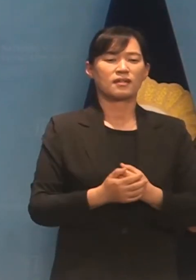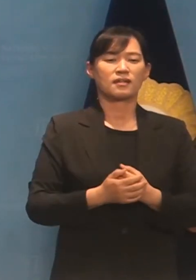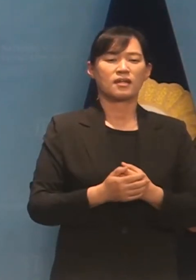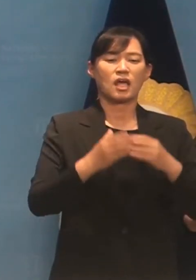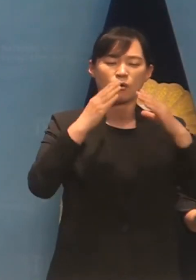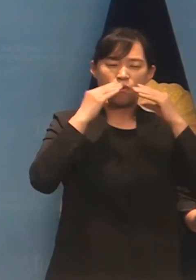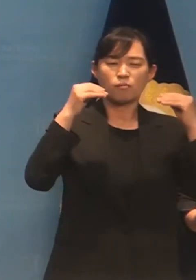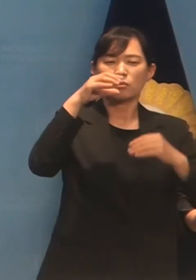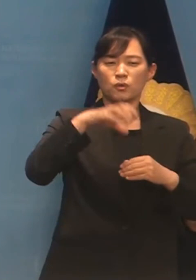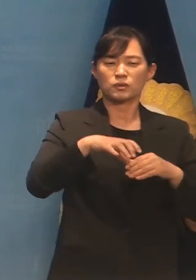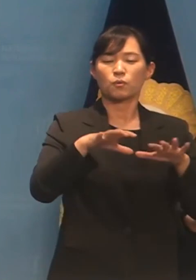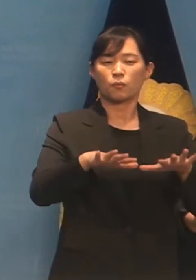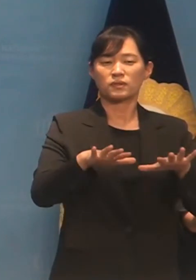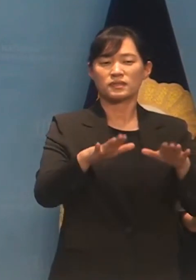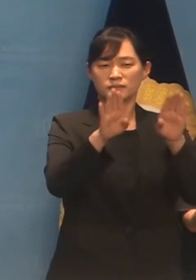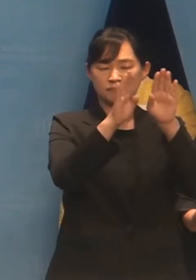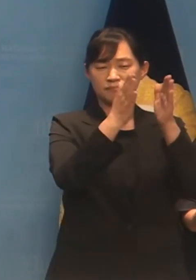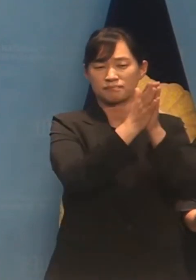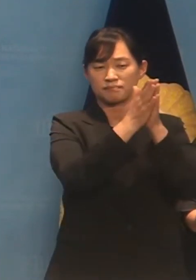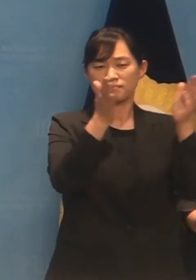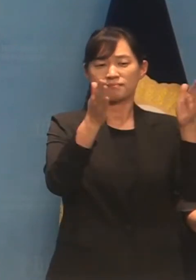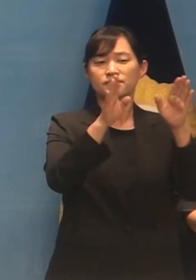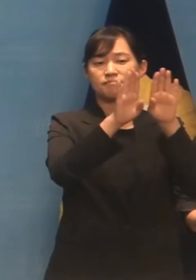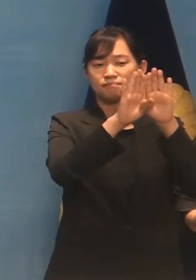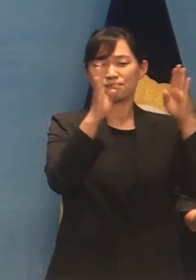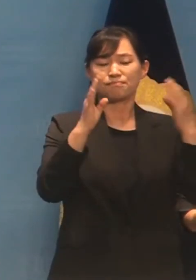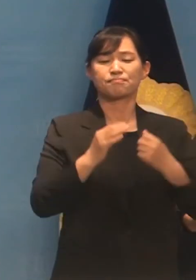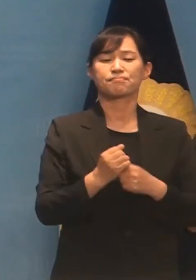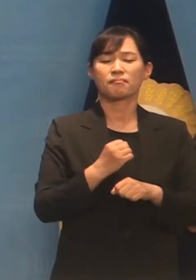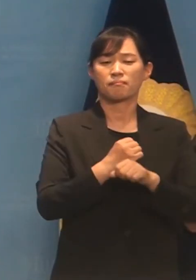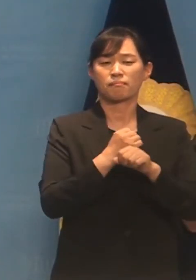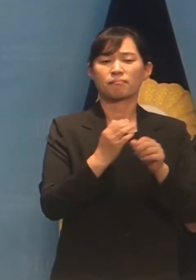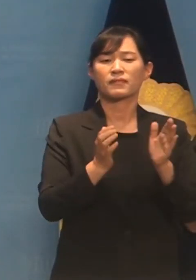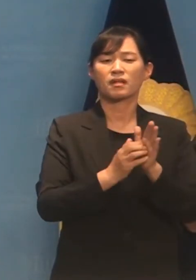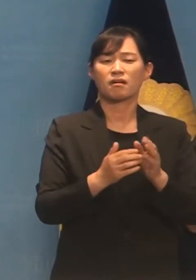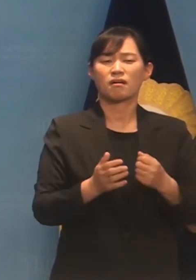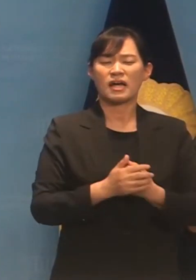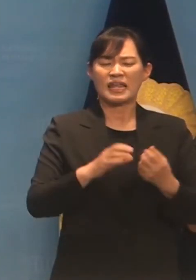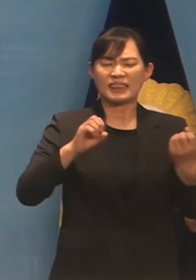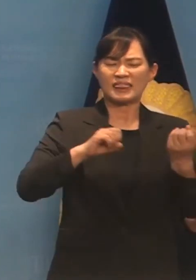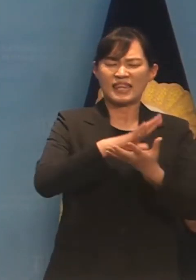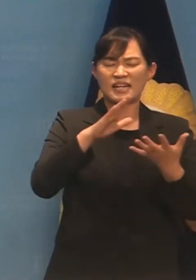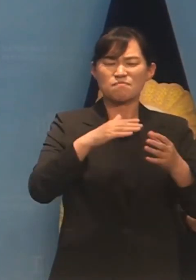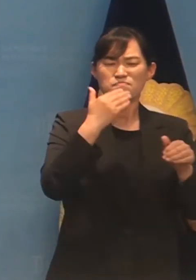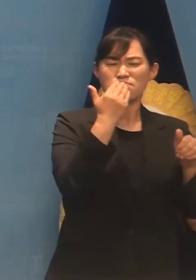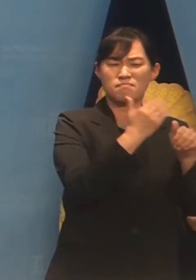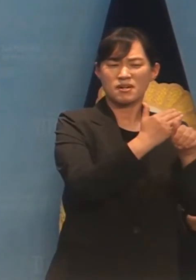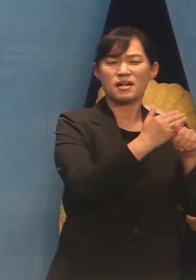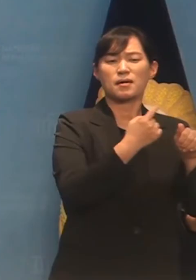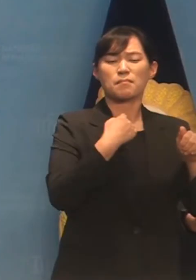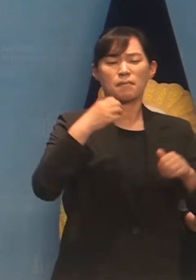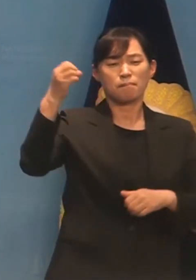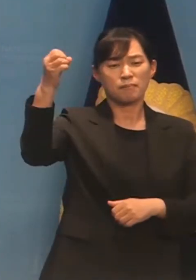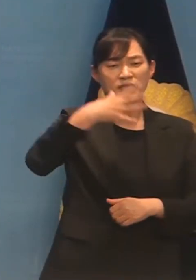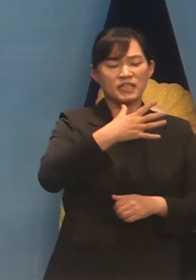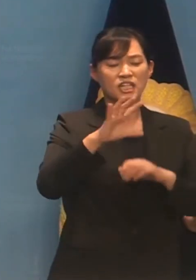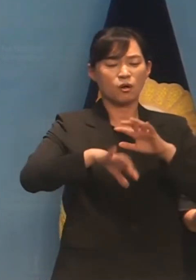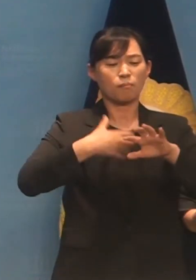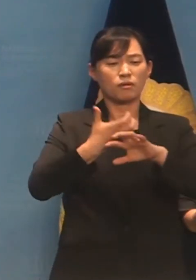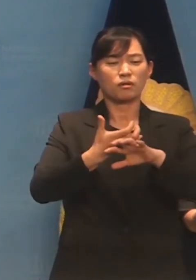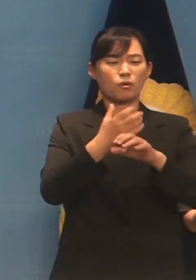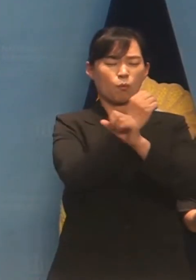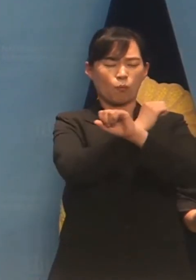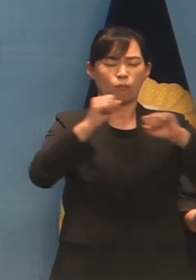광화문에서 출정식을 가졌습니다. 내란 속의 파면을 이끈 빛의 혁명의